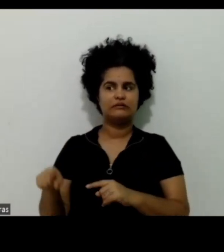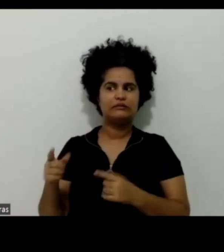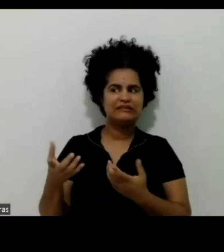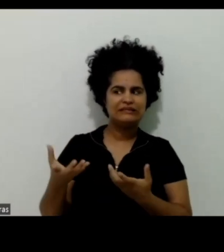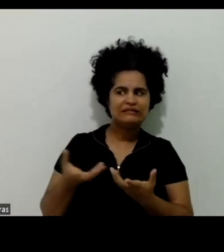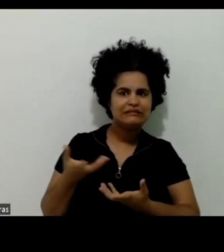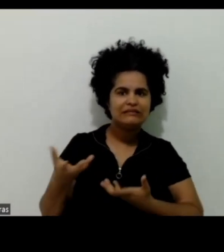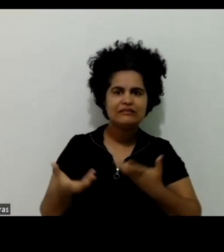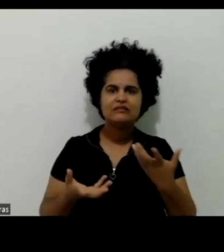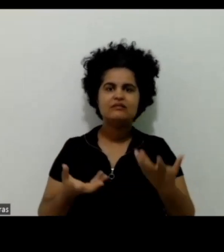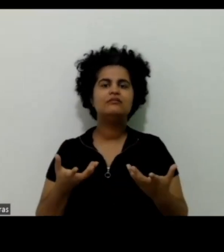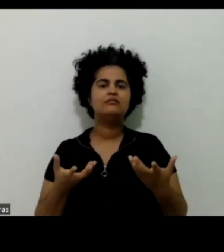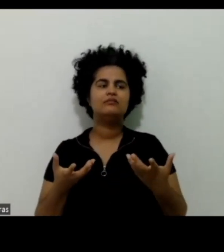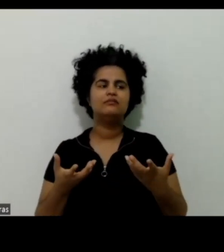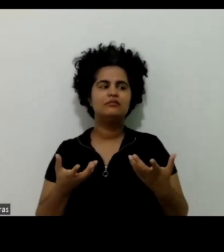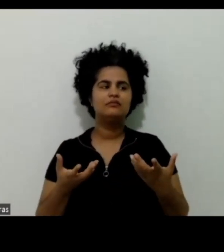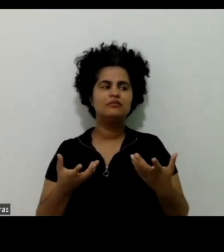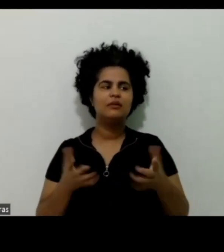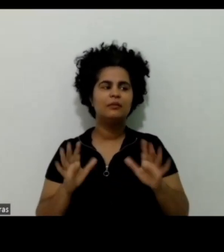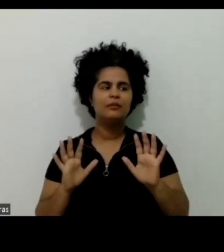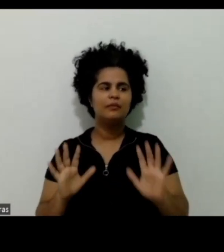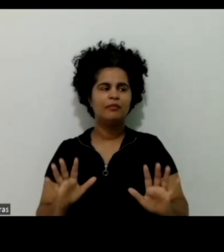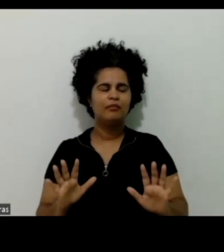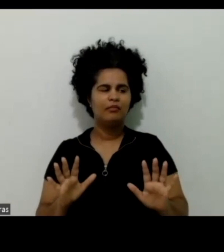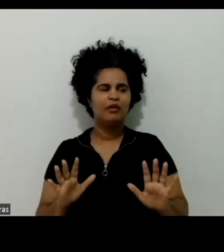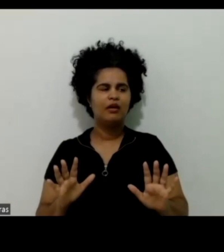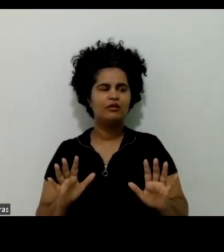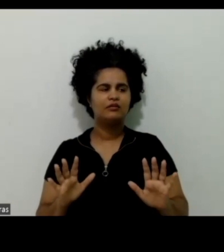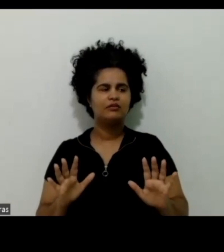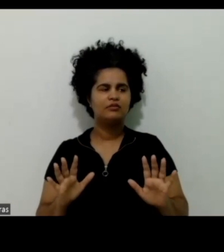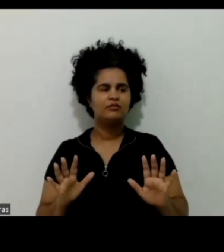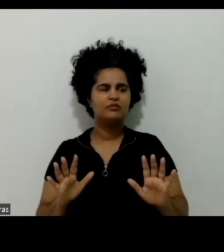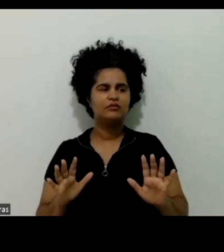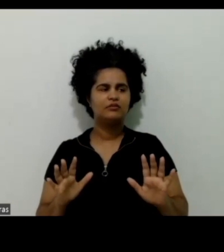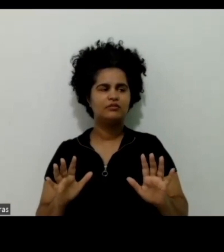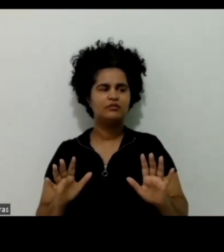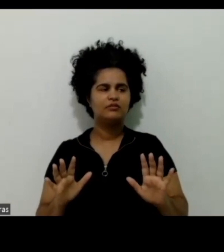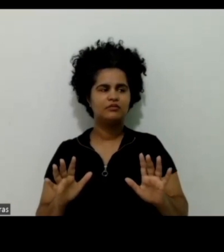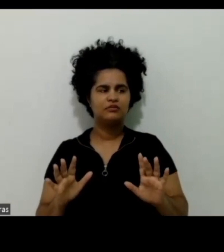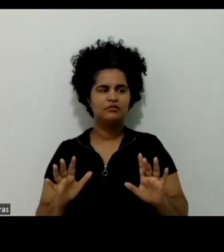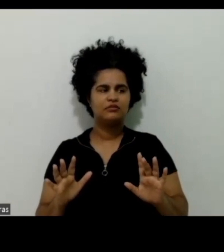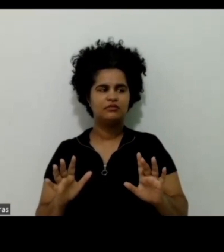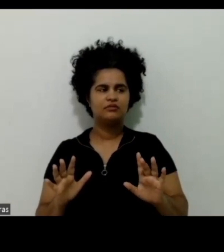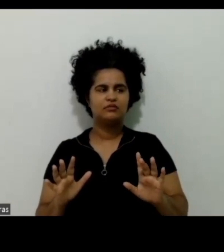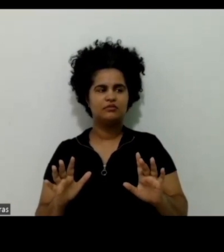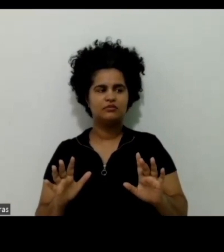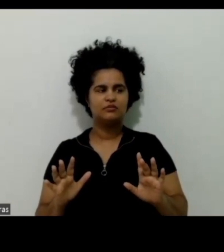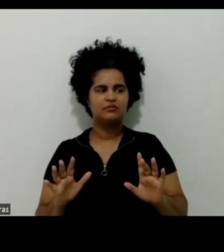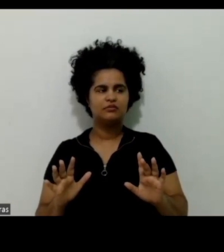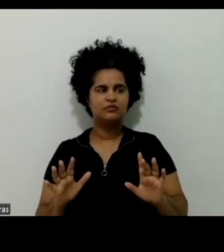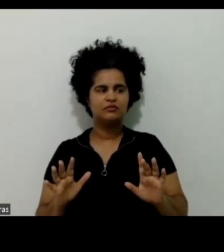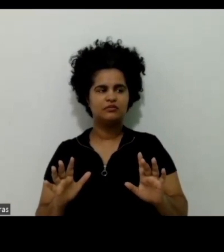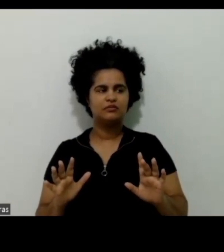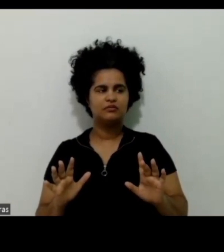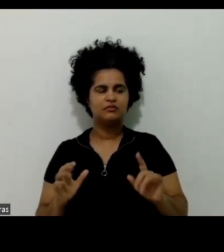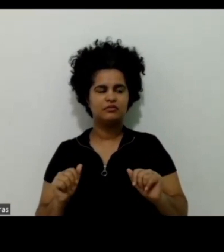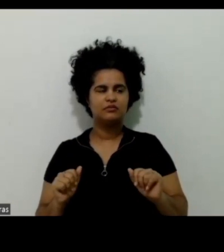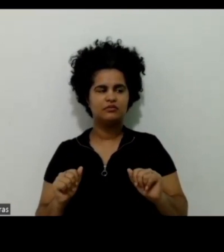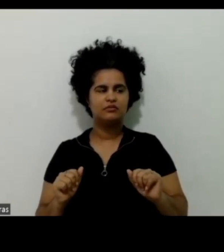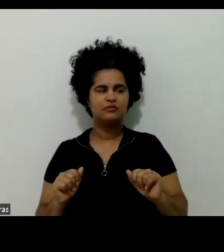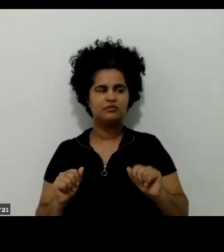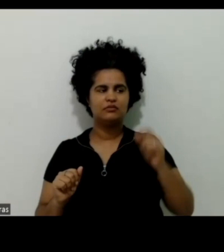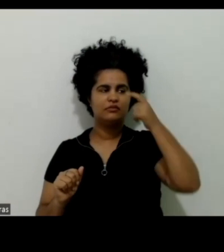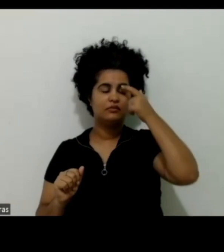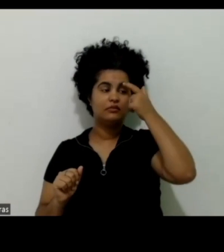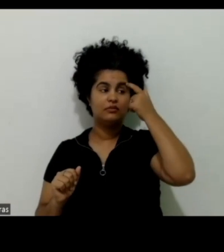trabalho profissional, mas também trouxe impactos, né, objetivos, né, concretos e destrutivos,